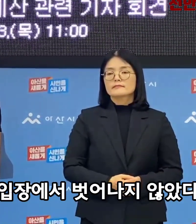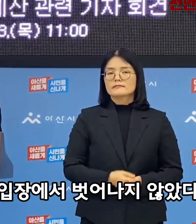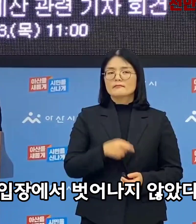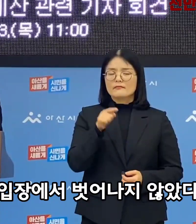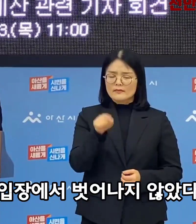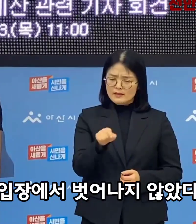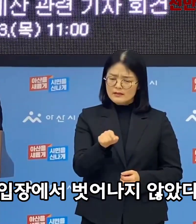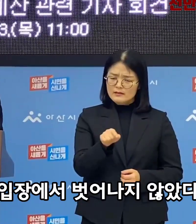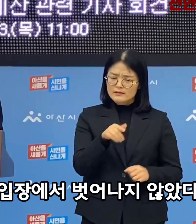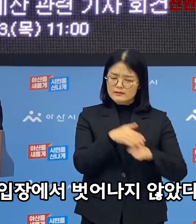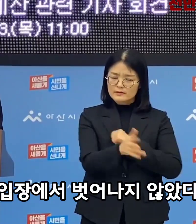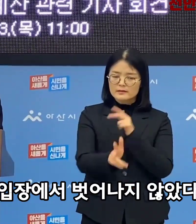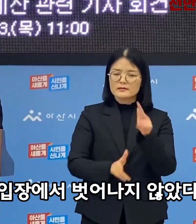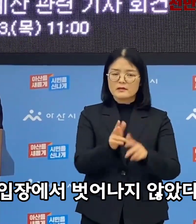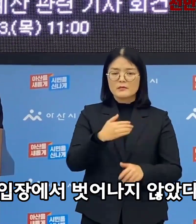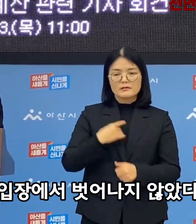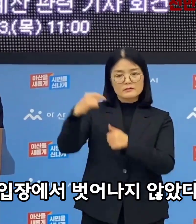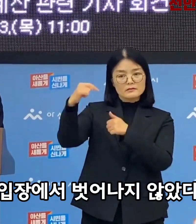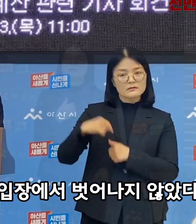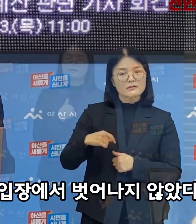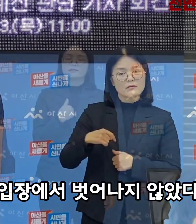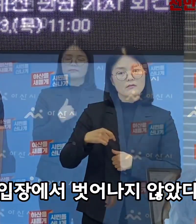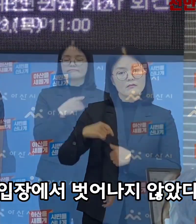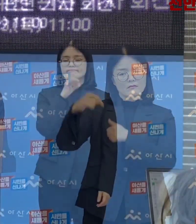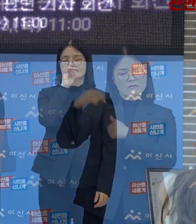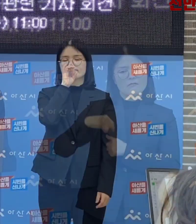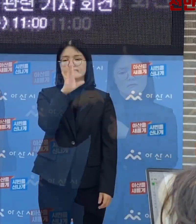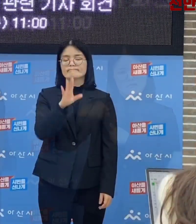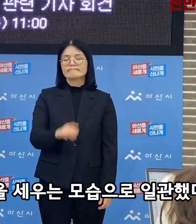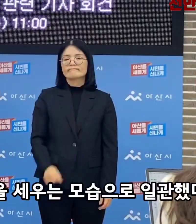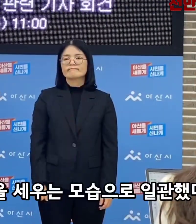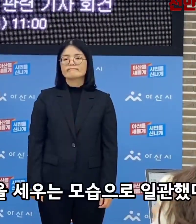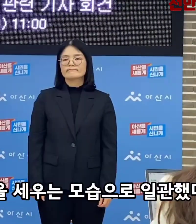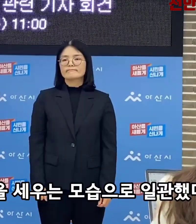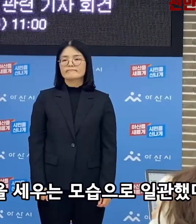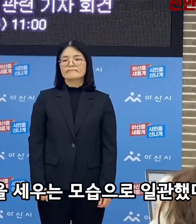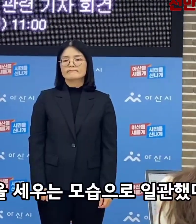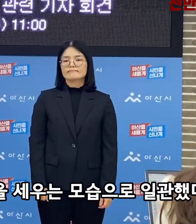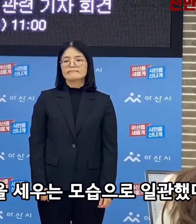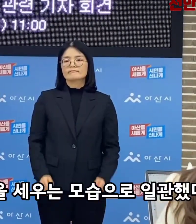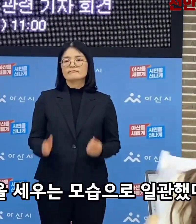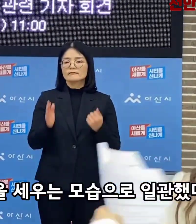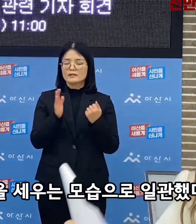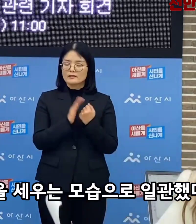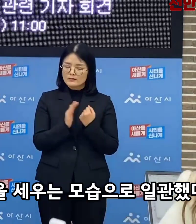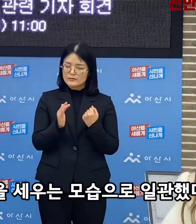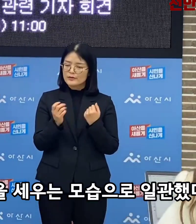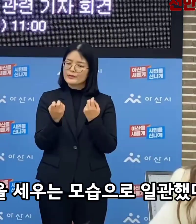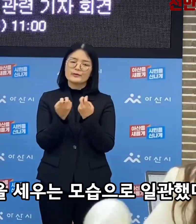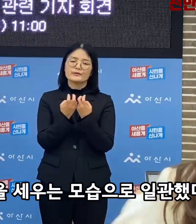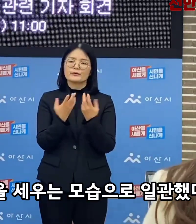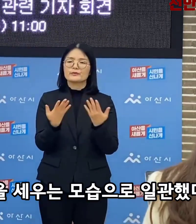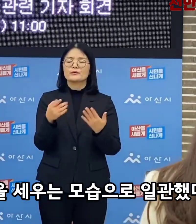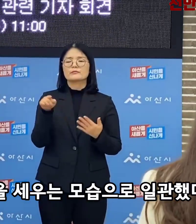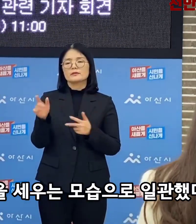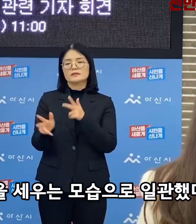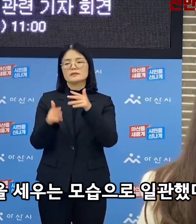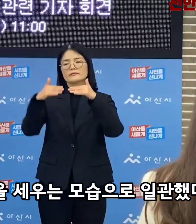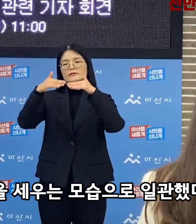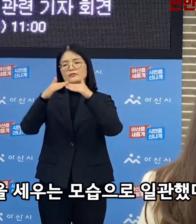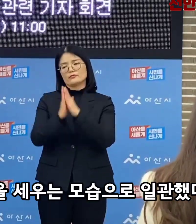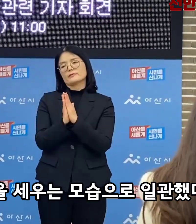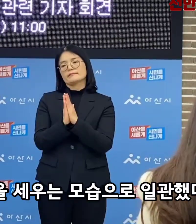이런 사업을 저에게 집행하라고 강요하고 있습니다. 그래서 부득이하게 이 사업을